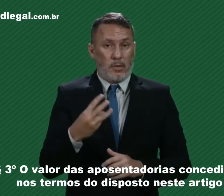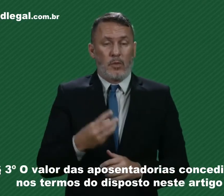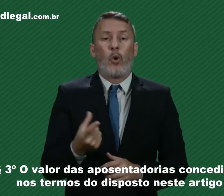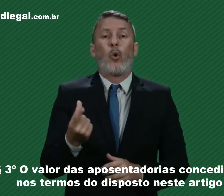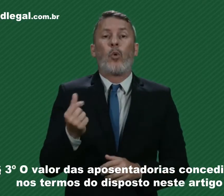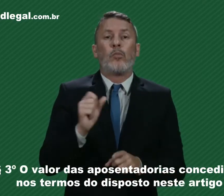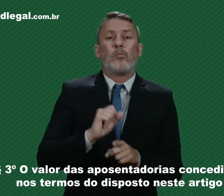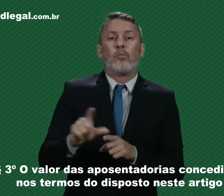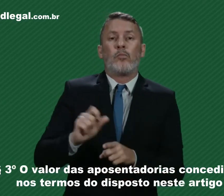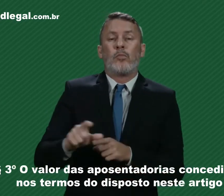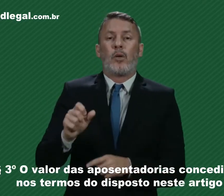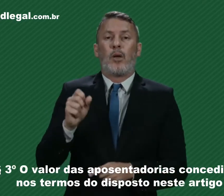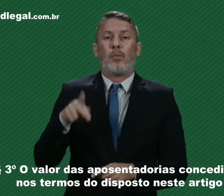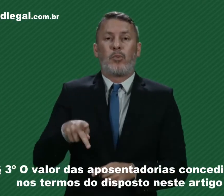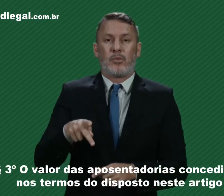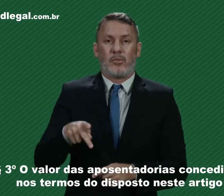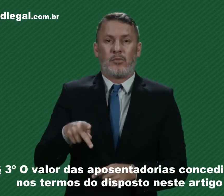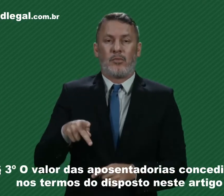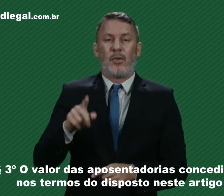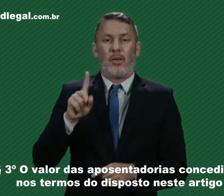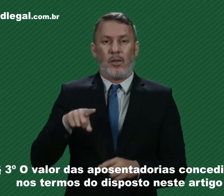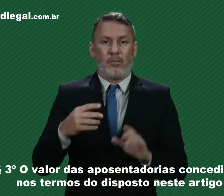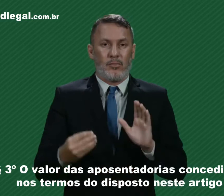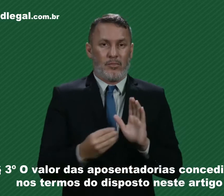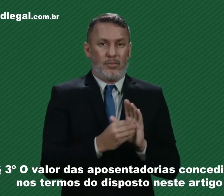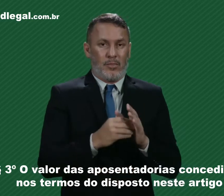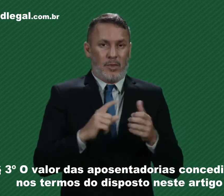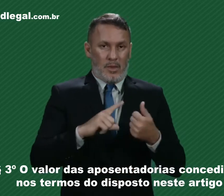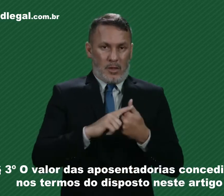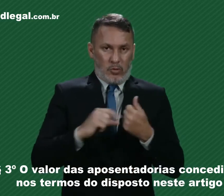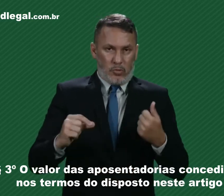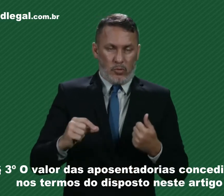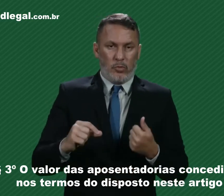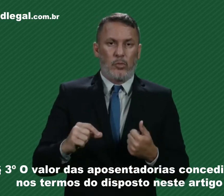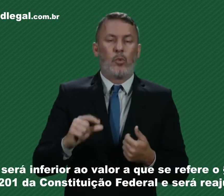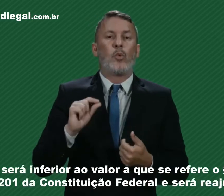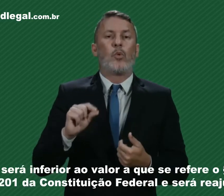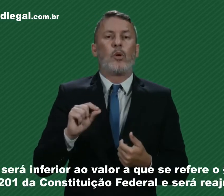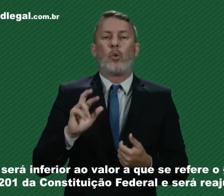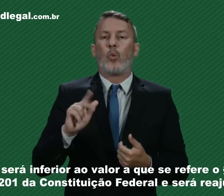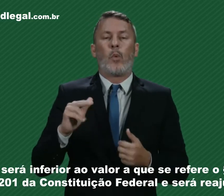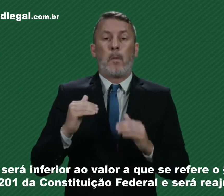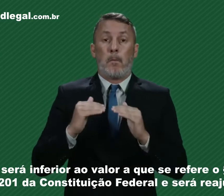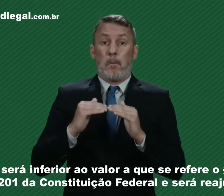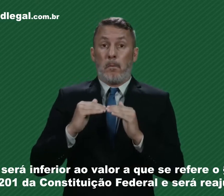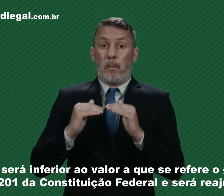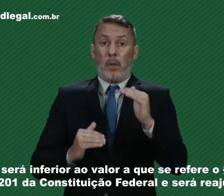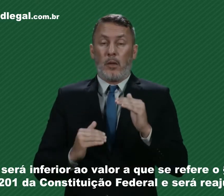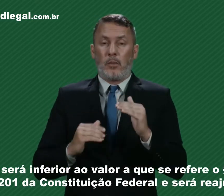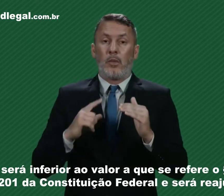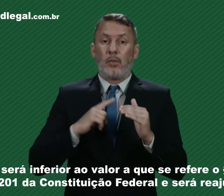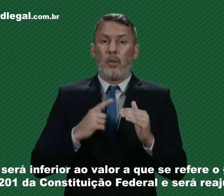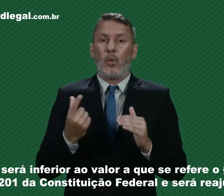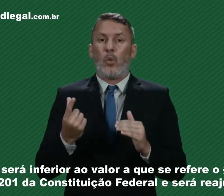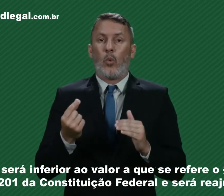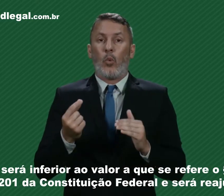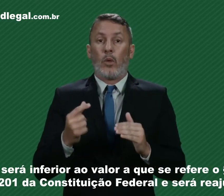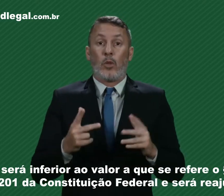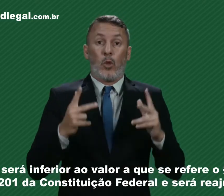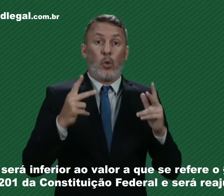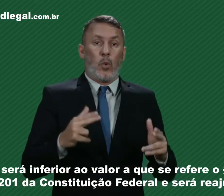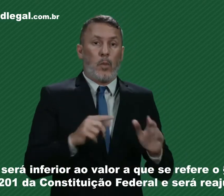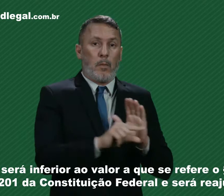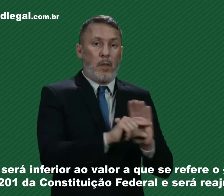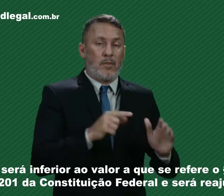O valor das aposentadorias concedidas nos termos do disposto neste artigo não será inferior ao valor a que se refere